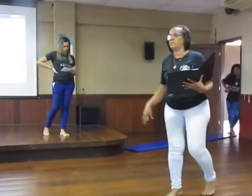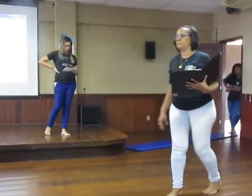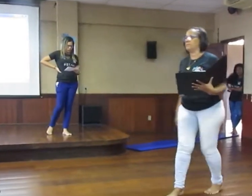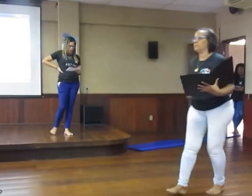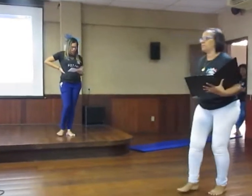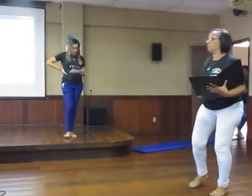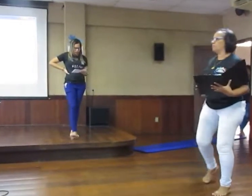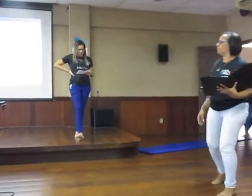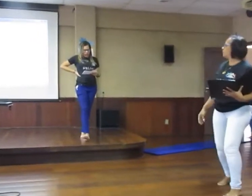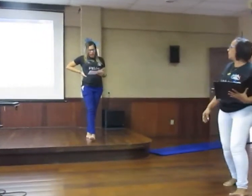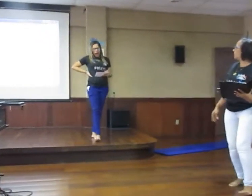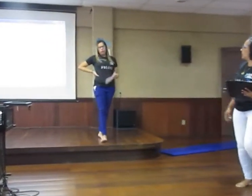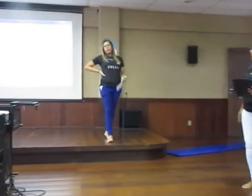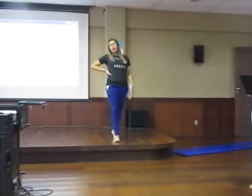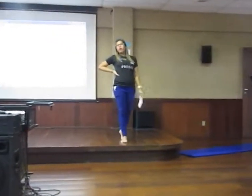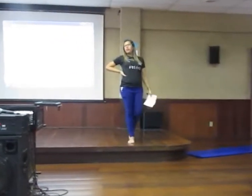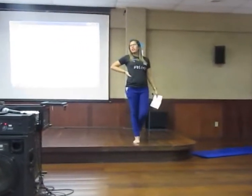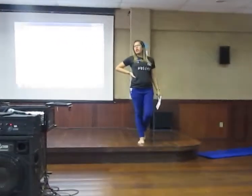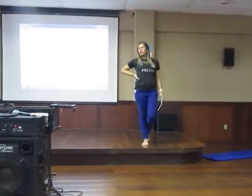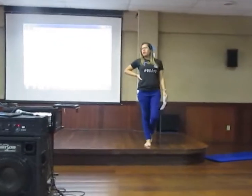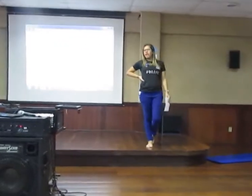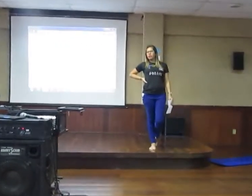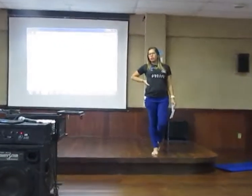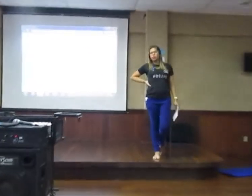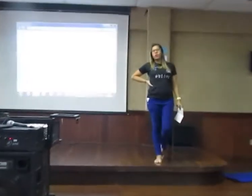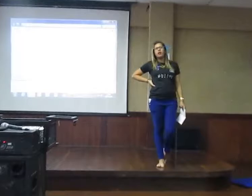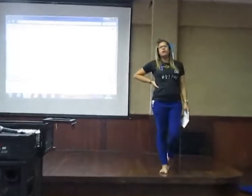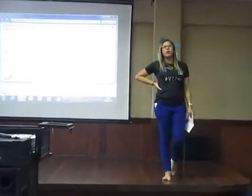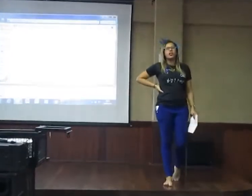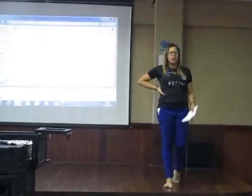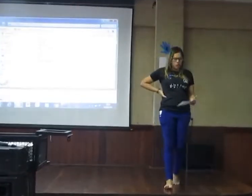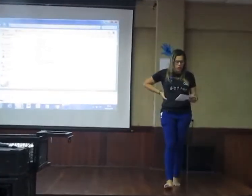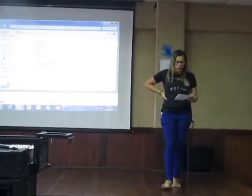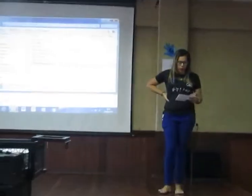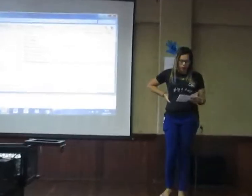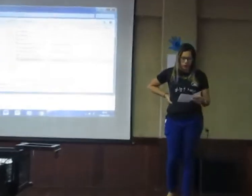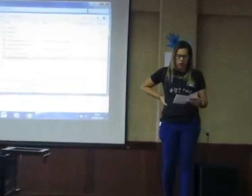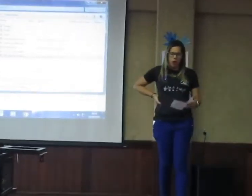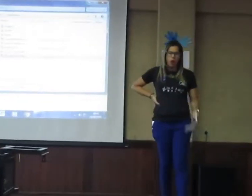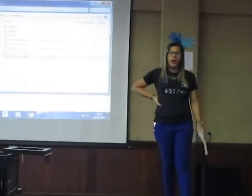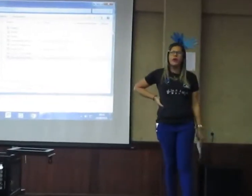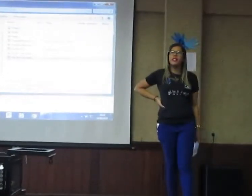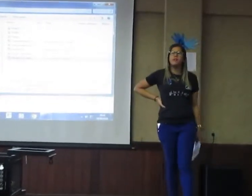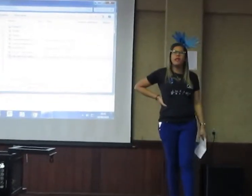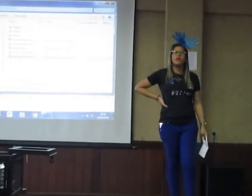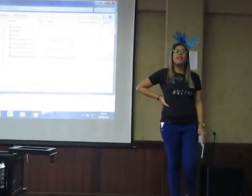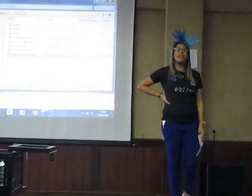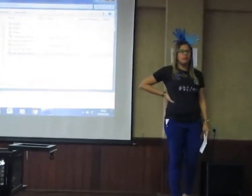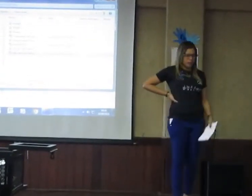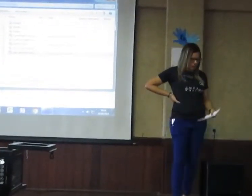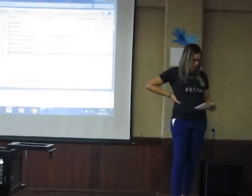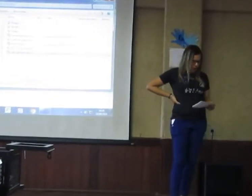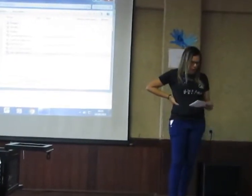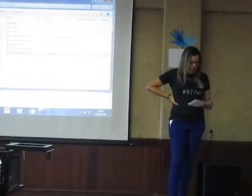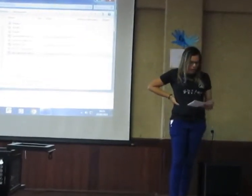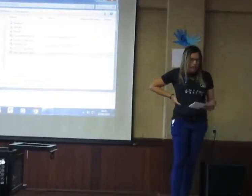lugares. A primeira conquista da comunidade surda foi em 2002, com o reconhecimento da